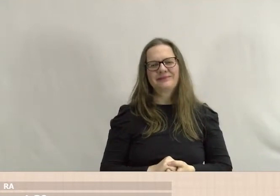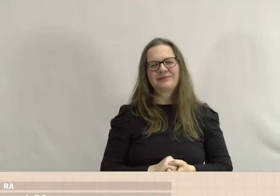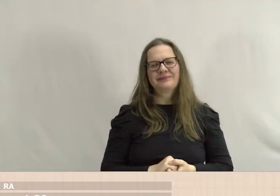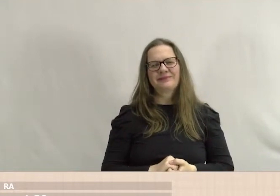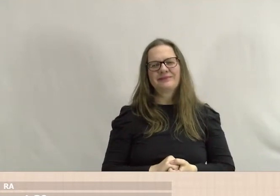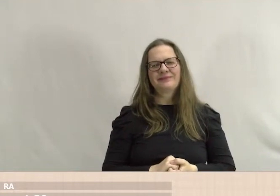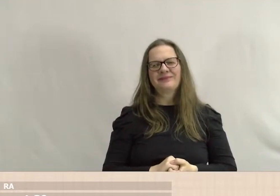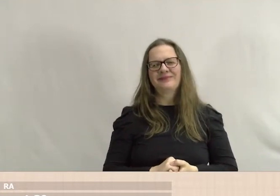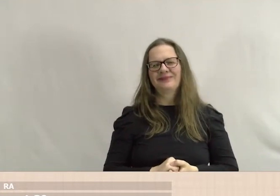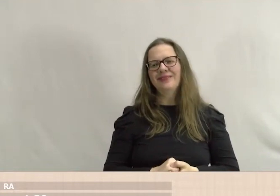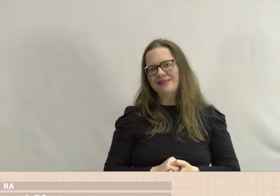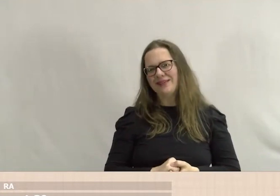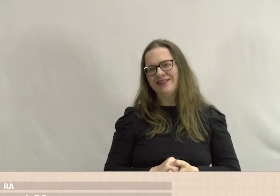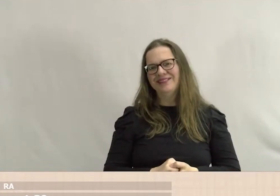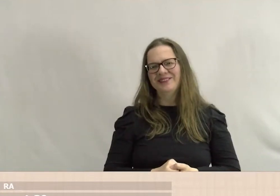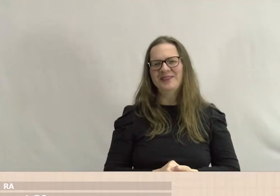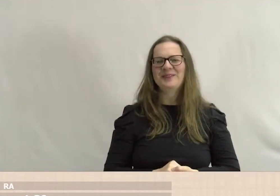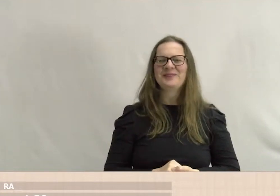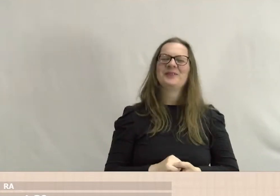Aborrecido de Deus, tem ódio de Deus.